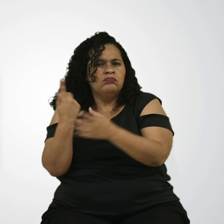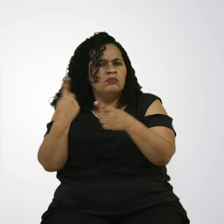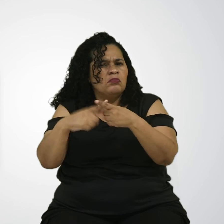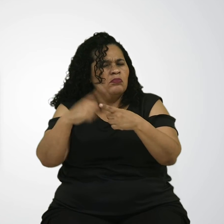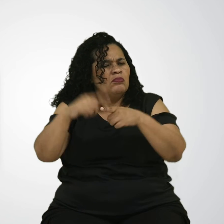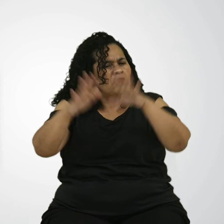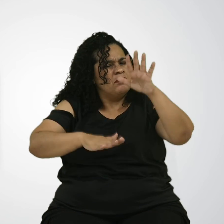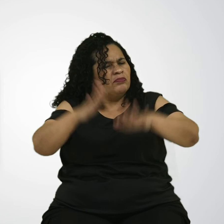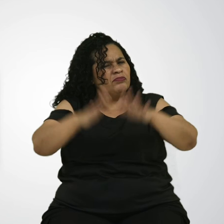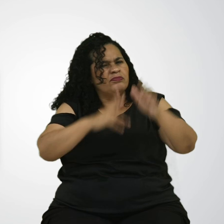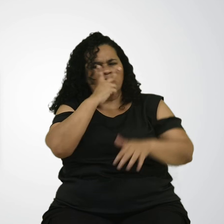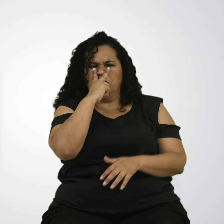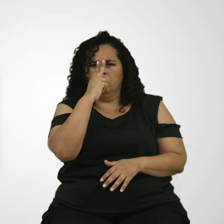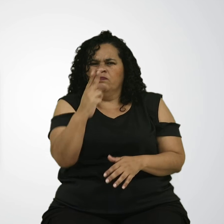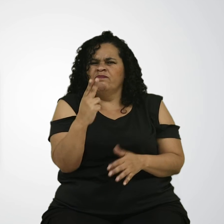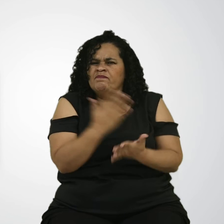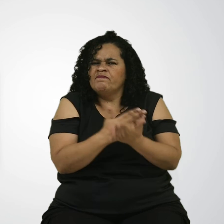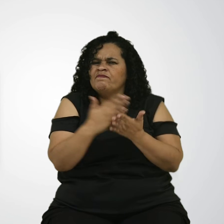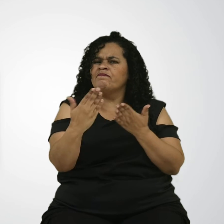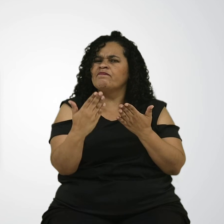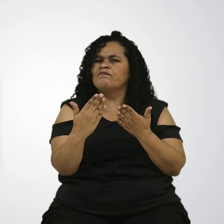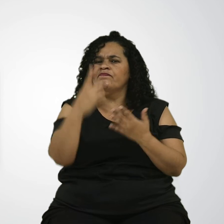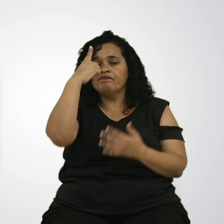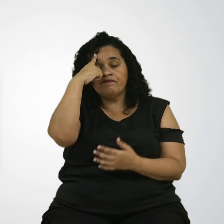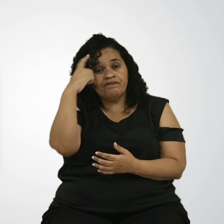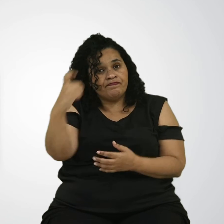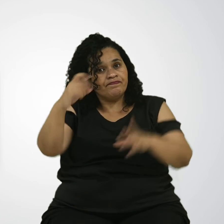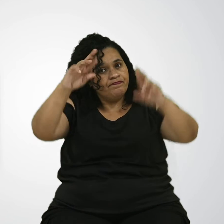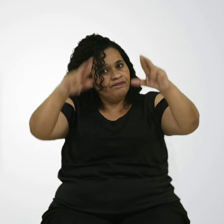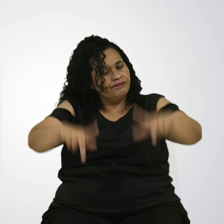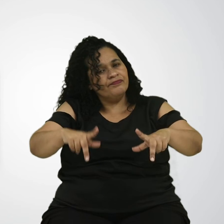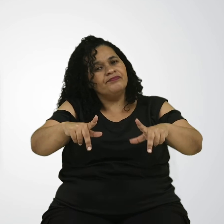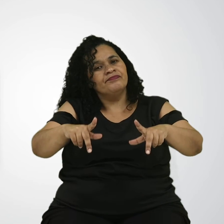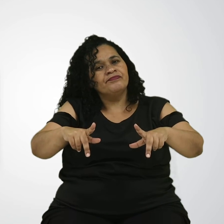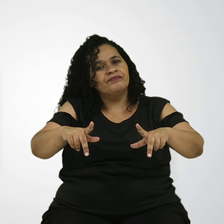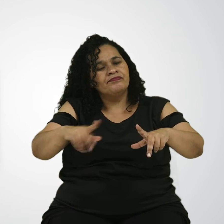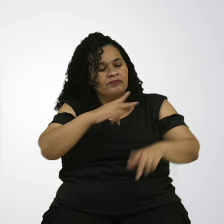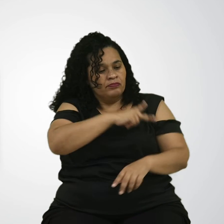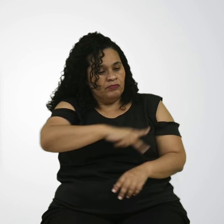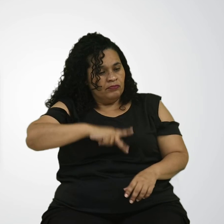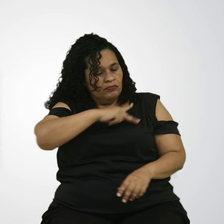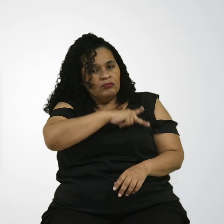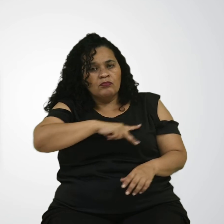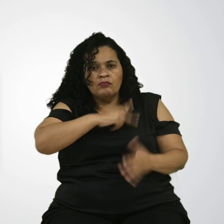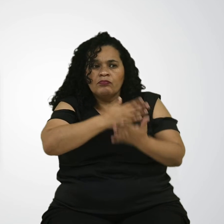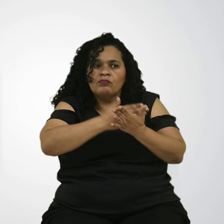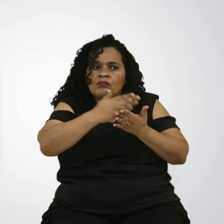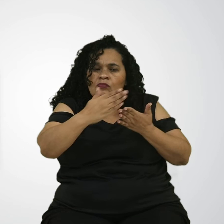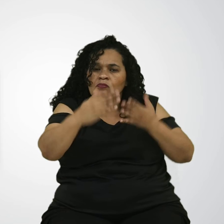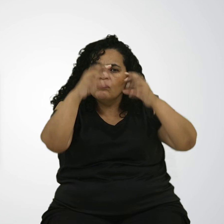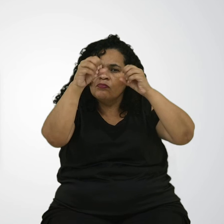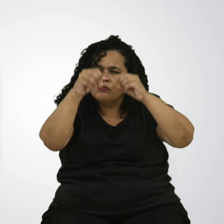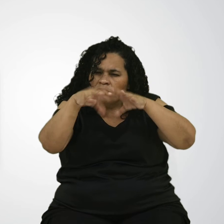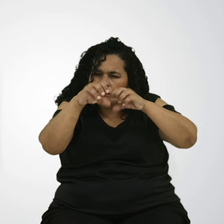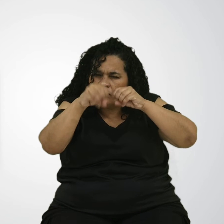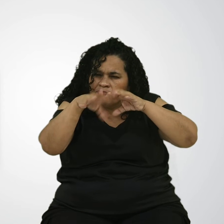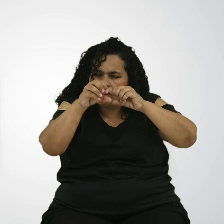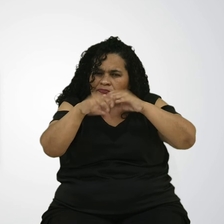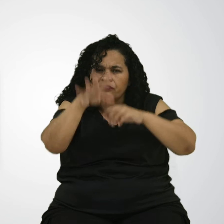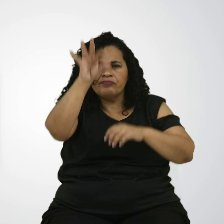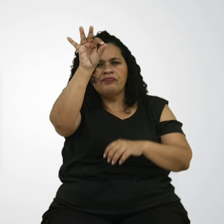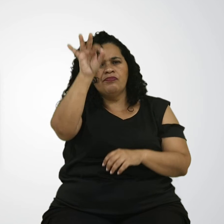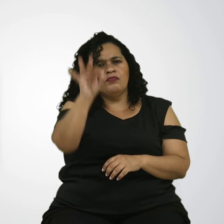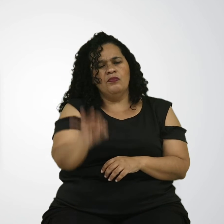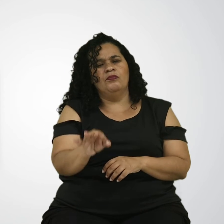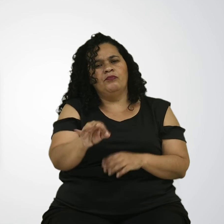princípio, né? Então não é essa a ideia aqui. E aqui parece que o apóstolo Paulo, então, vai fazer essa correção, né? Quando ele usa